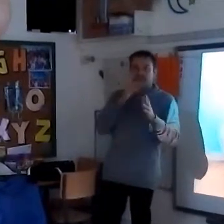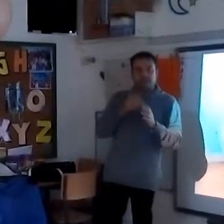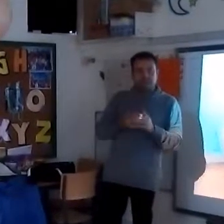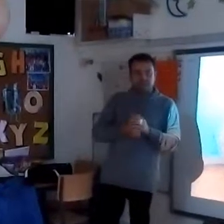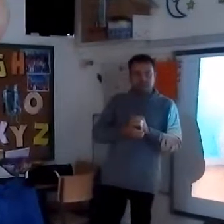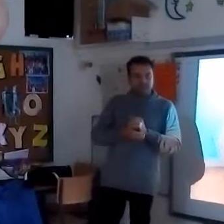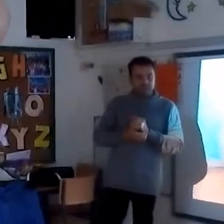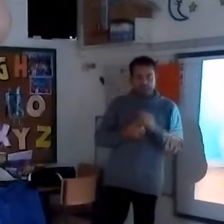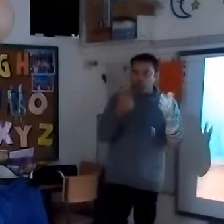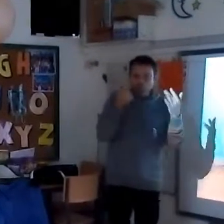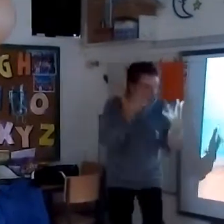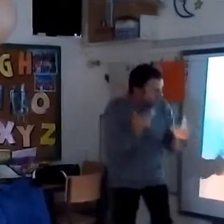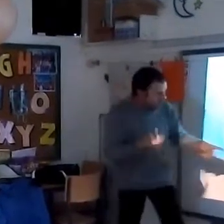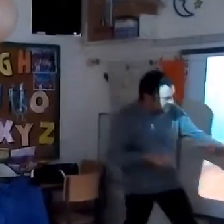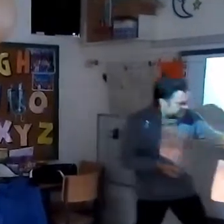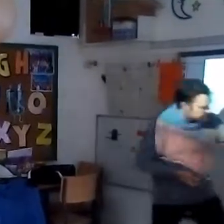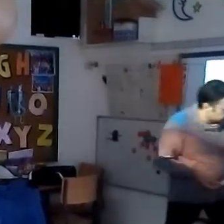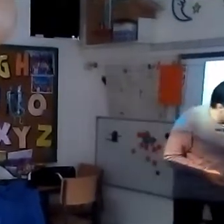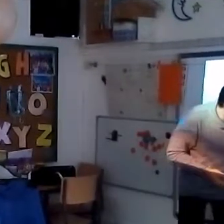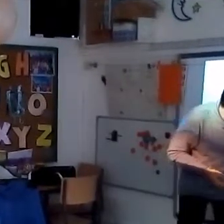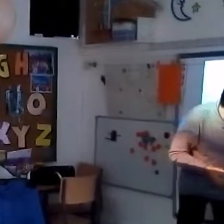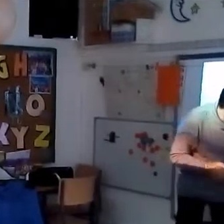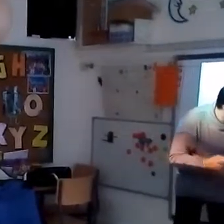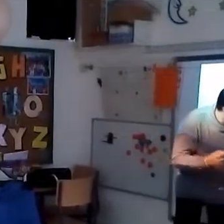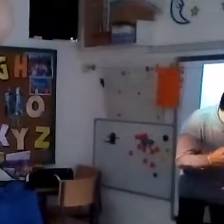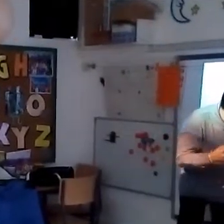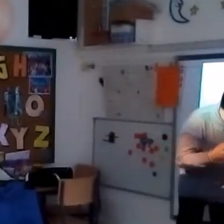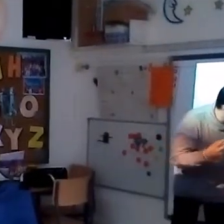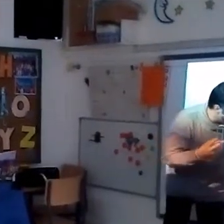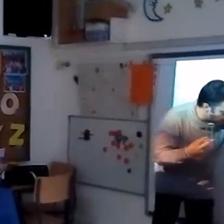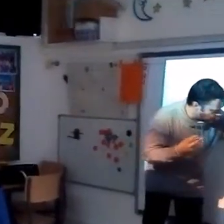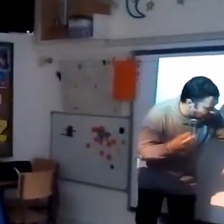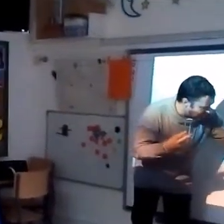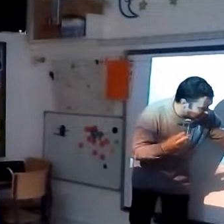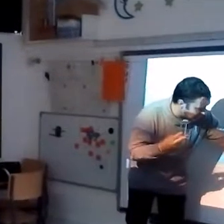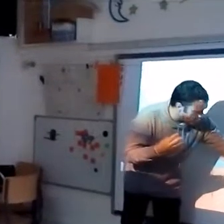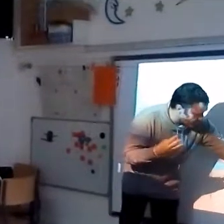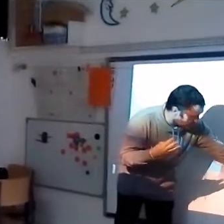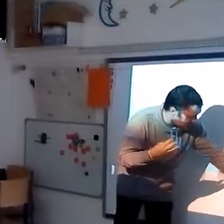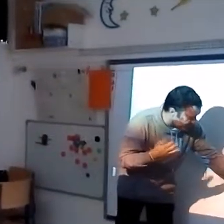Tenía 9. Sí, que uno, a ver, dos, tres, cuatro, cinco,